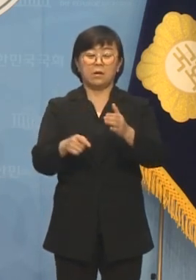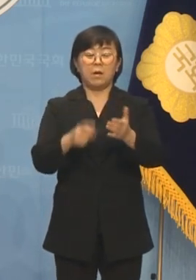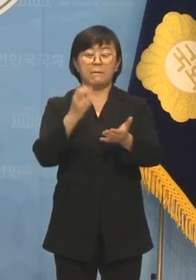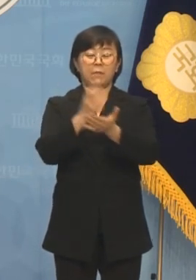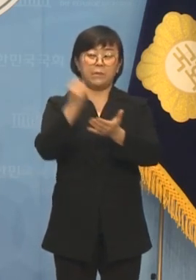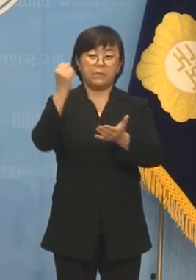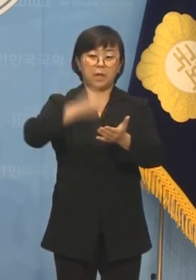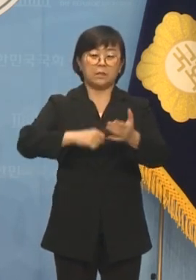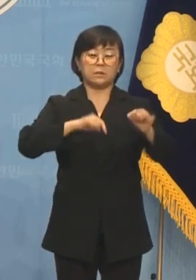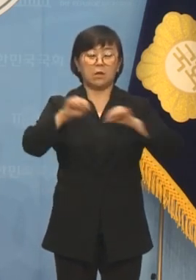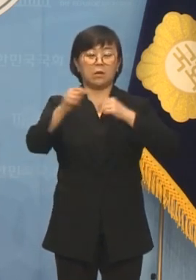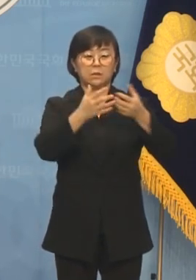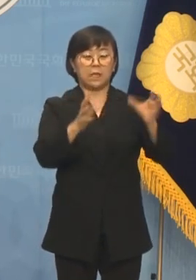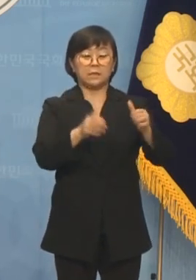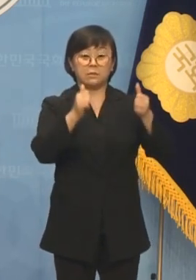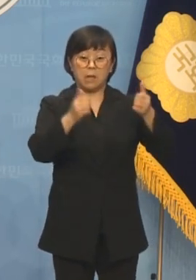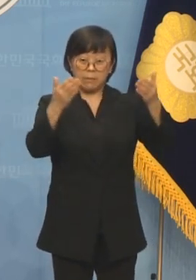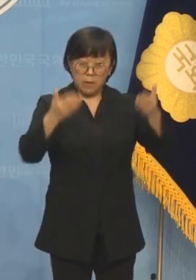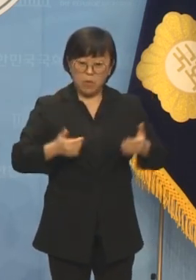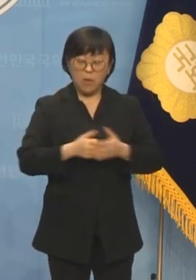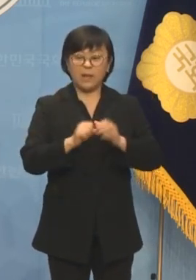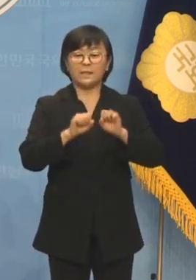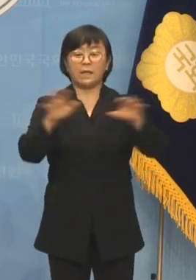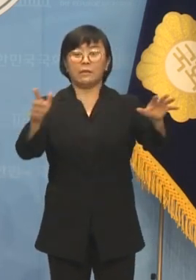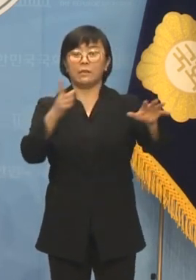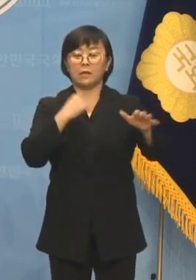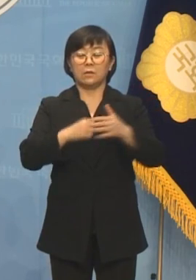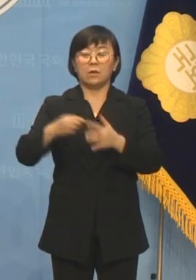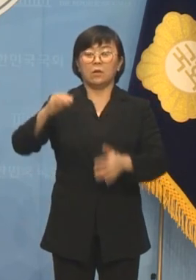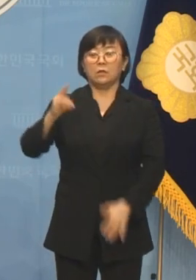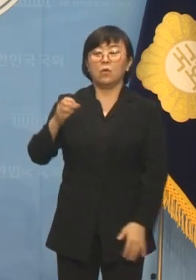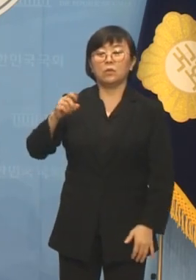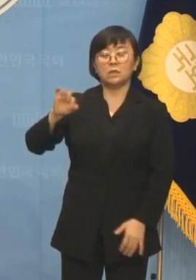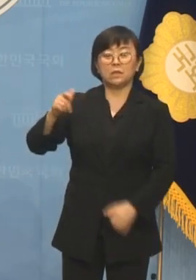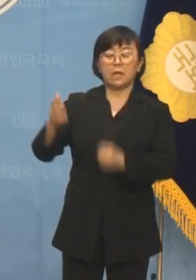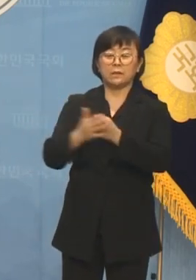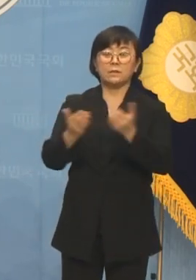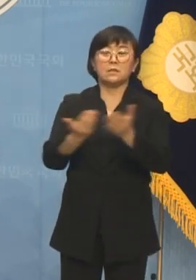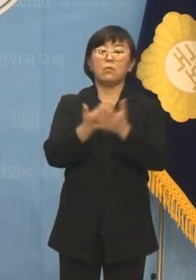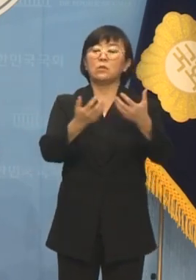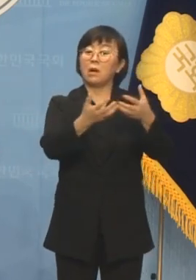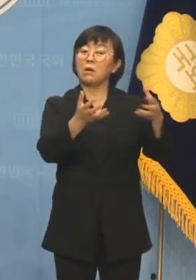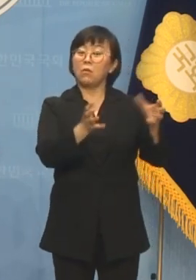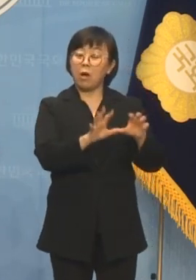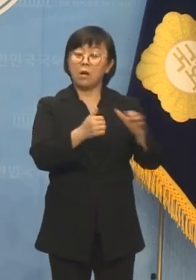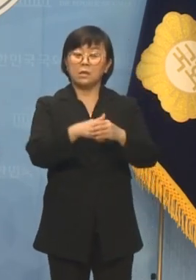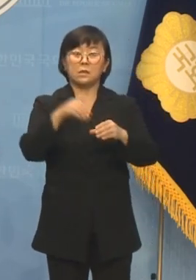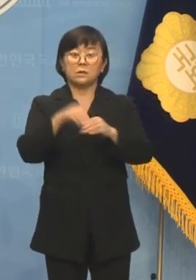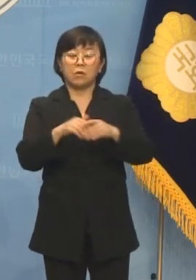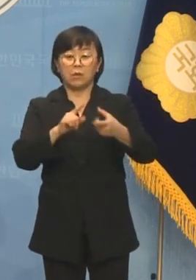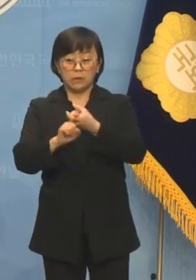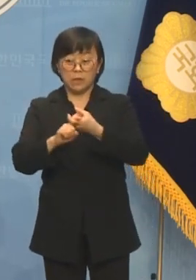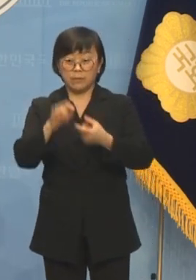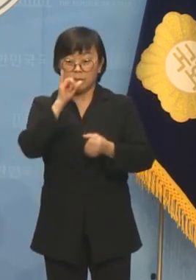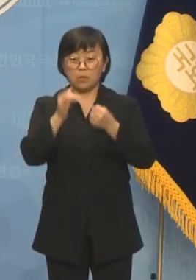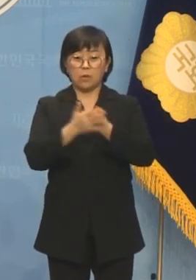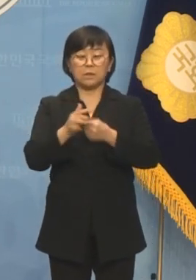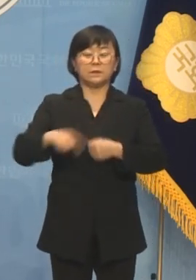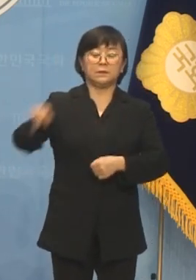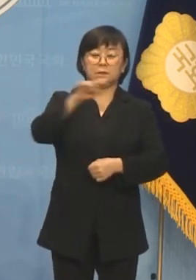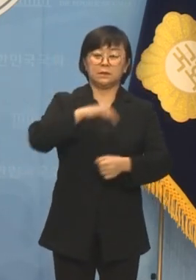정당 심판을 받고 해산된 통진당의 후신인 진보당과 선거 연대를 하면서